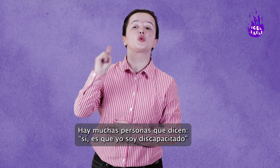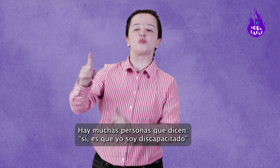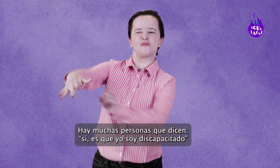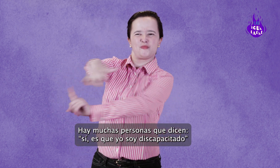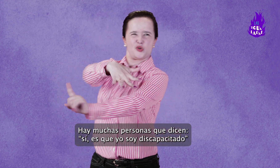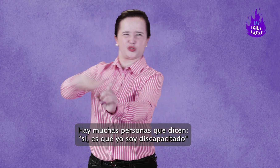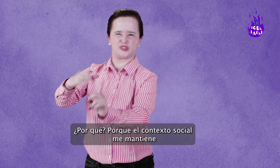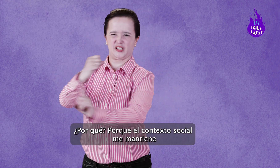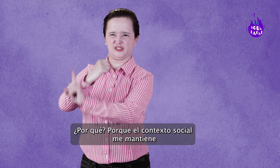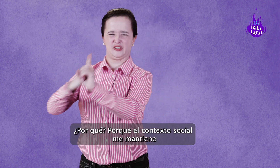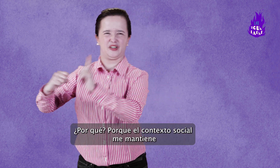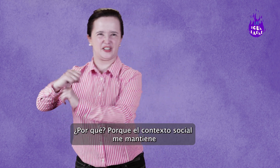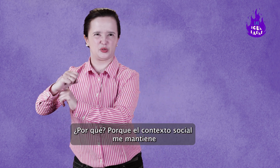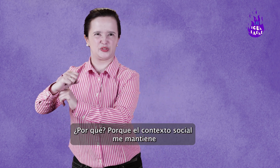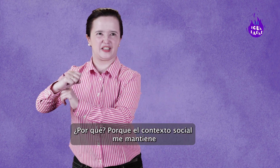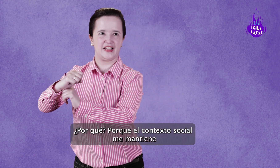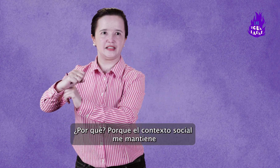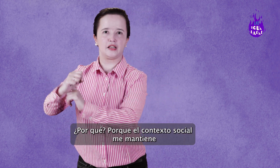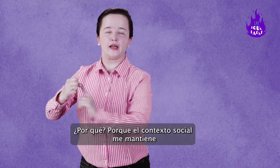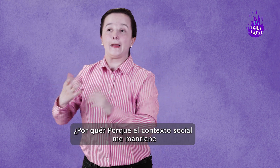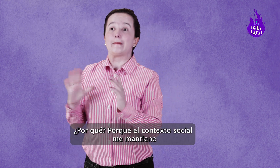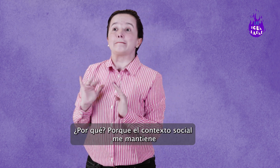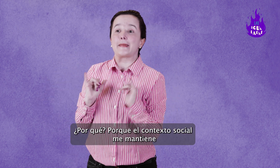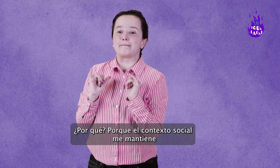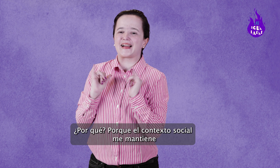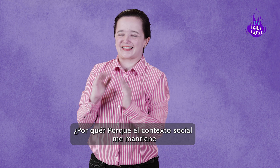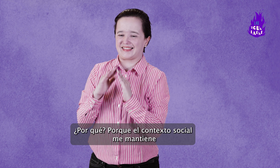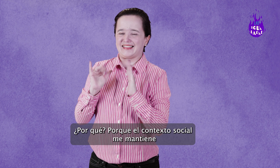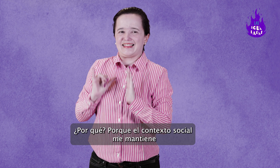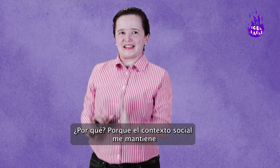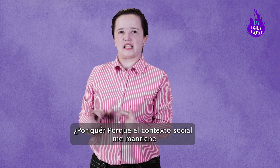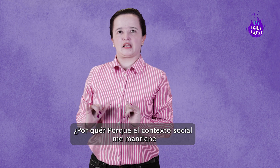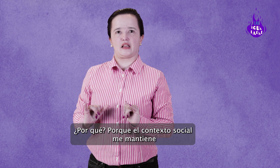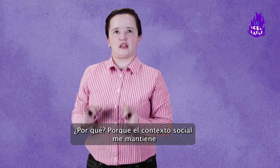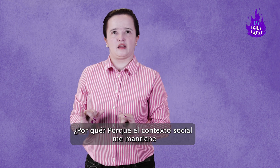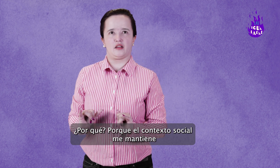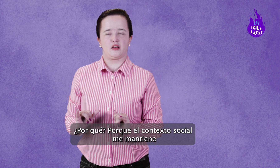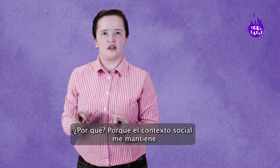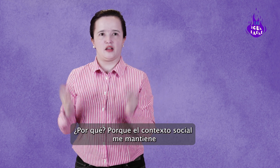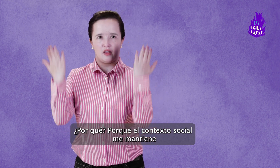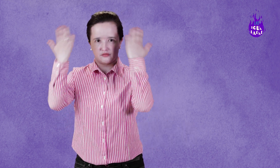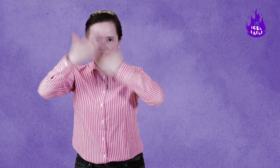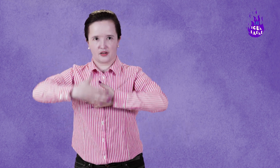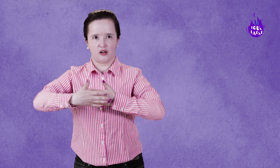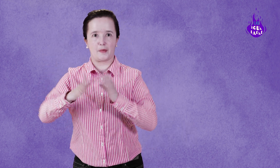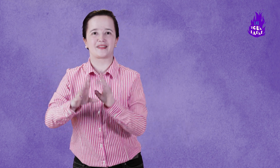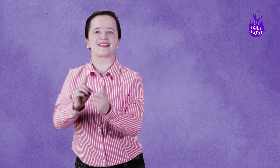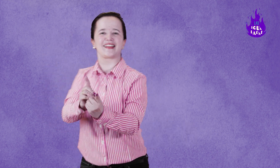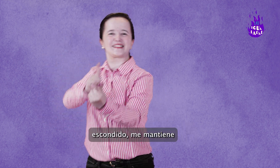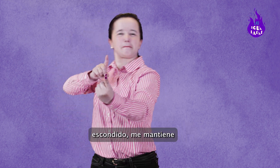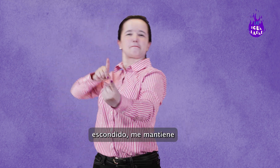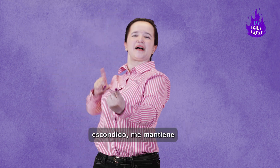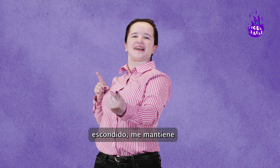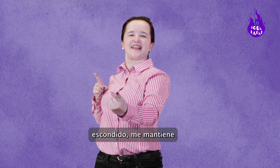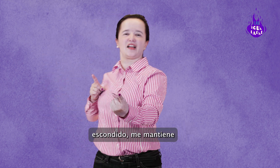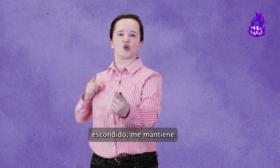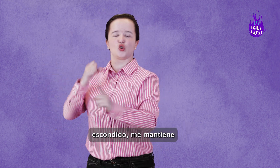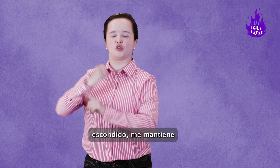discapacitado. ¿Por qué? Porque el contexto social me mantiene escondido, me